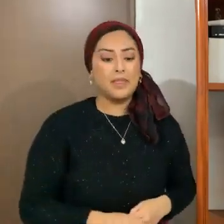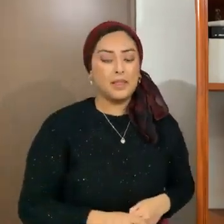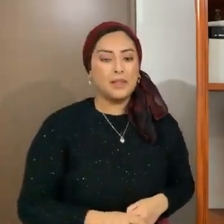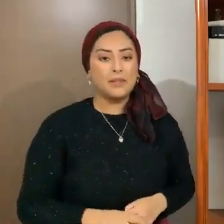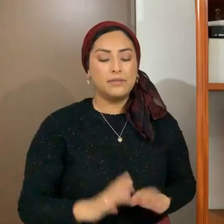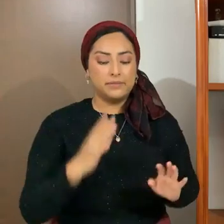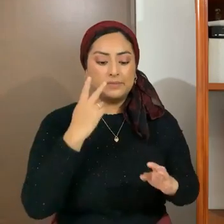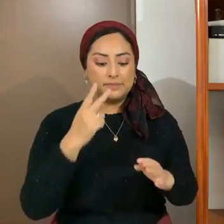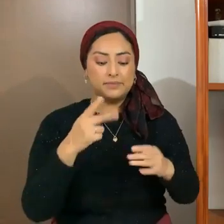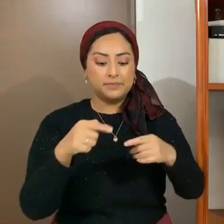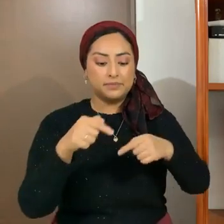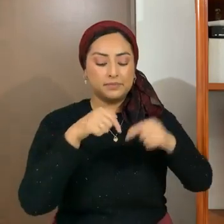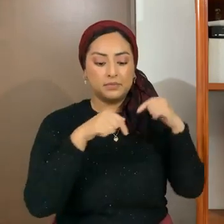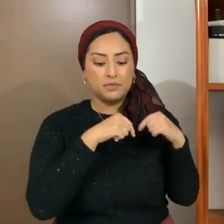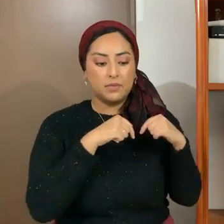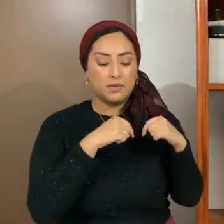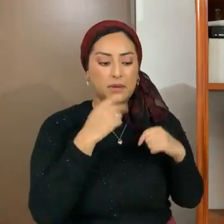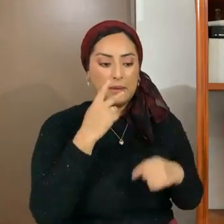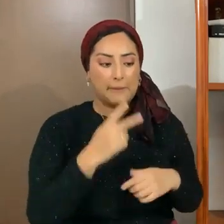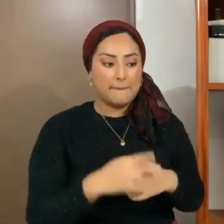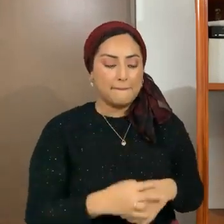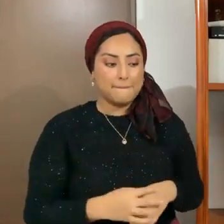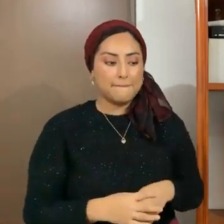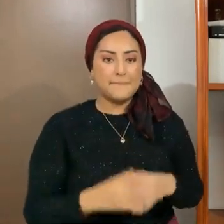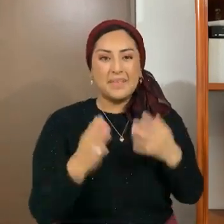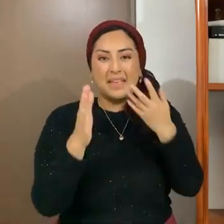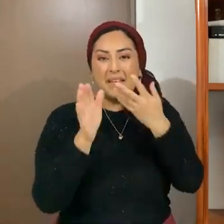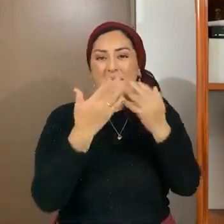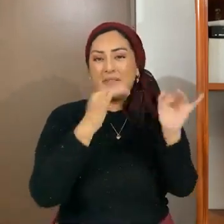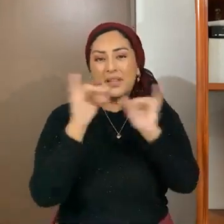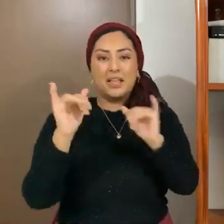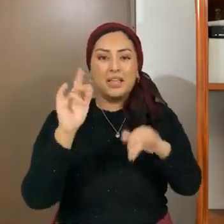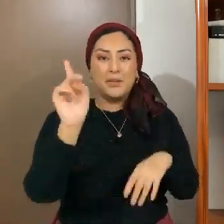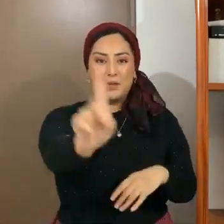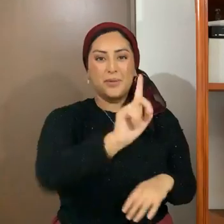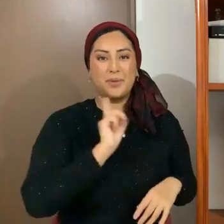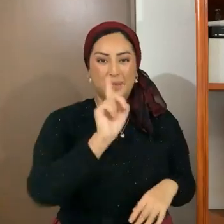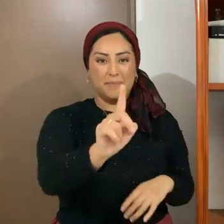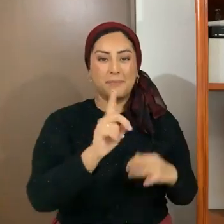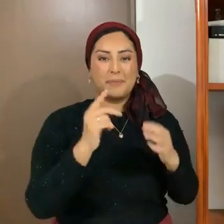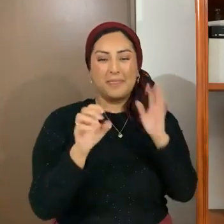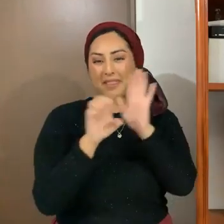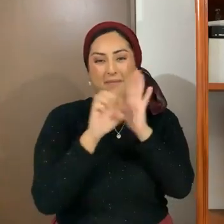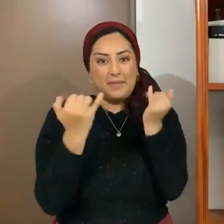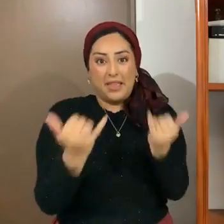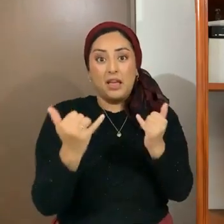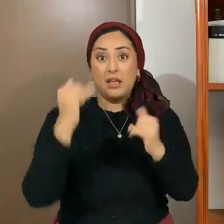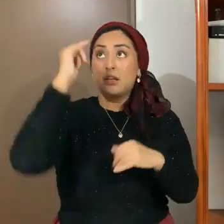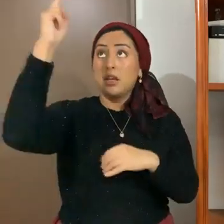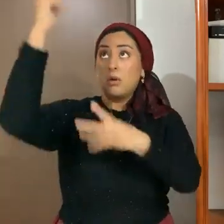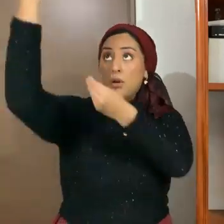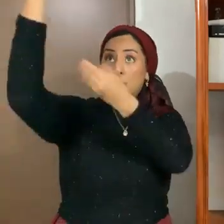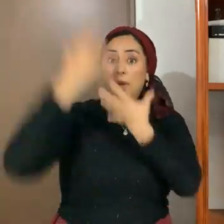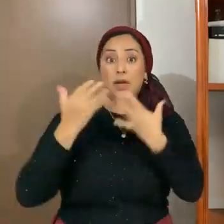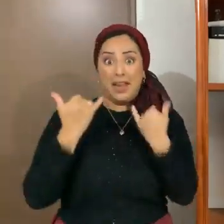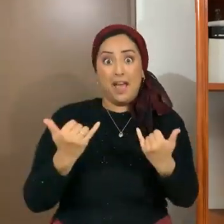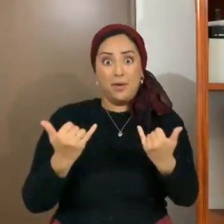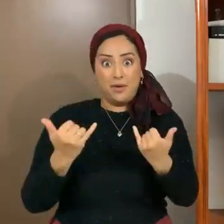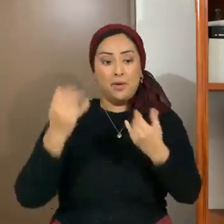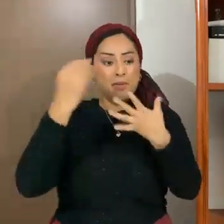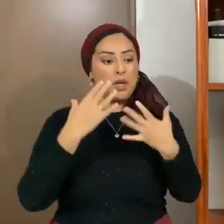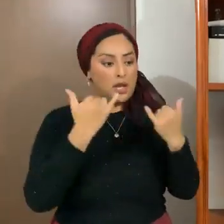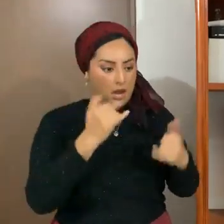poner un papelito ahí en Jeremías. Es como si a cualquiera de nosotros el Eterno nos llamara y nos dijera: ve